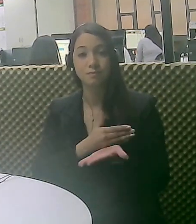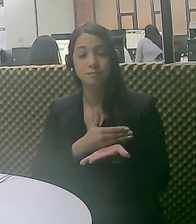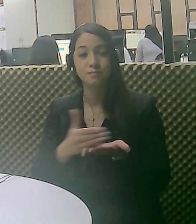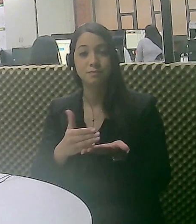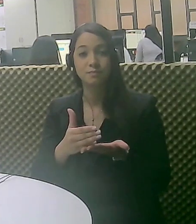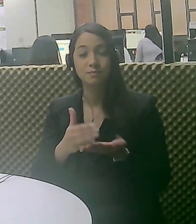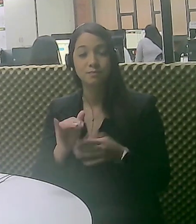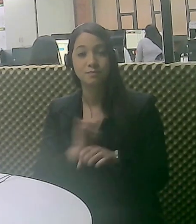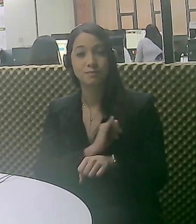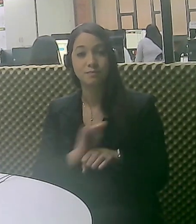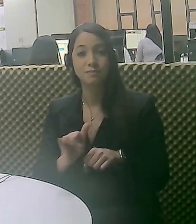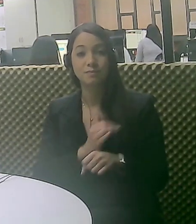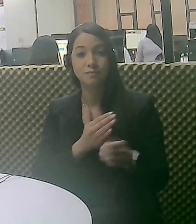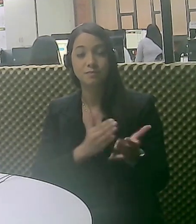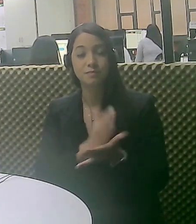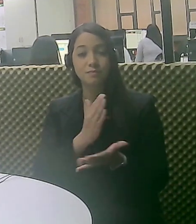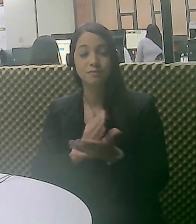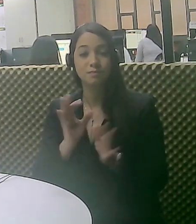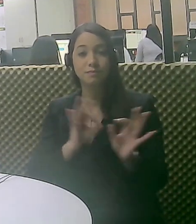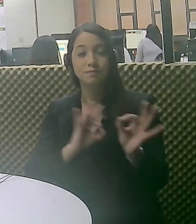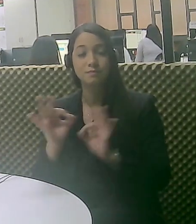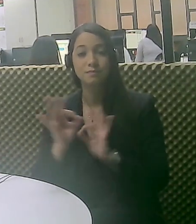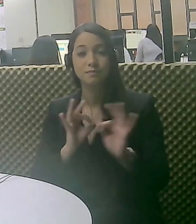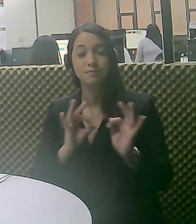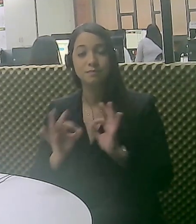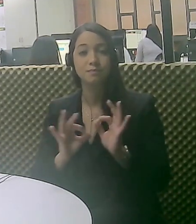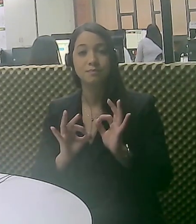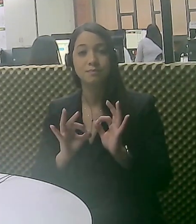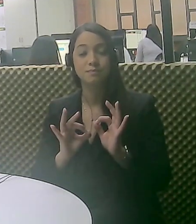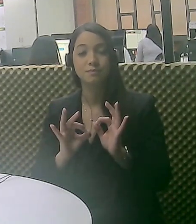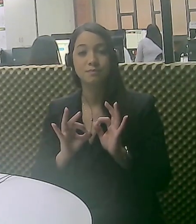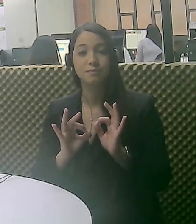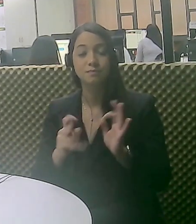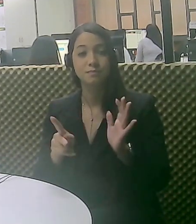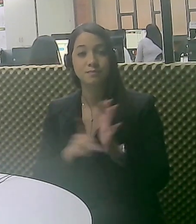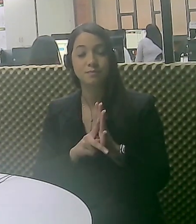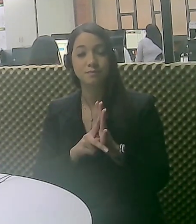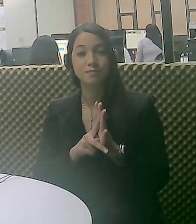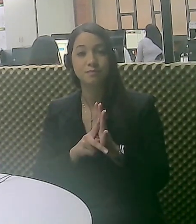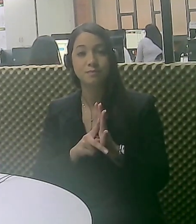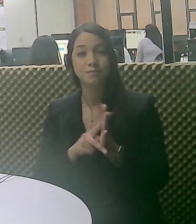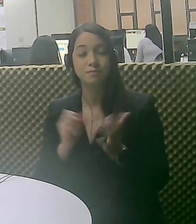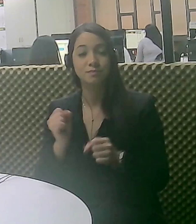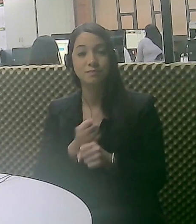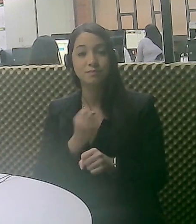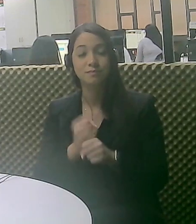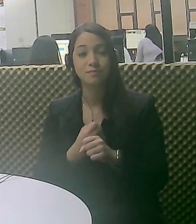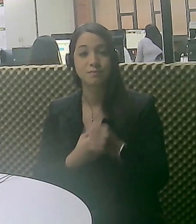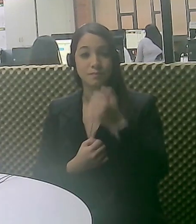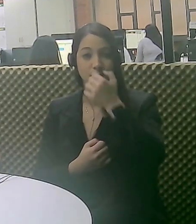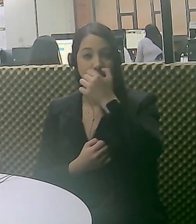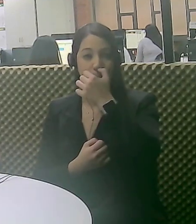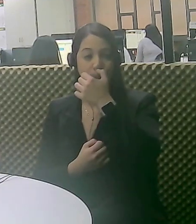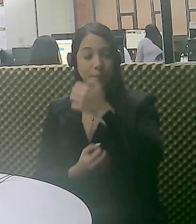à elaboração e aprovação dos projetos para os preparativos para a construção.